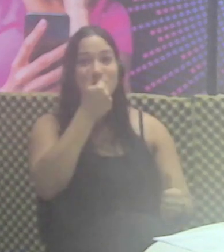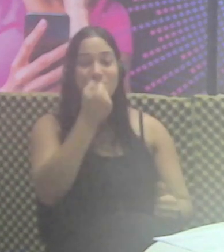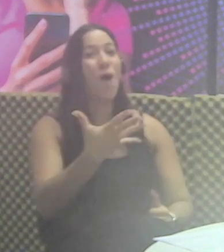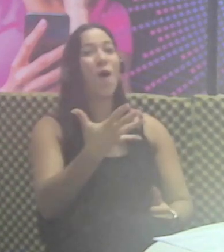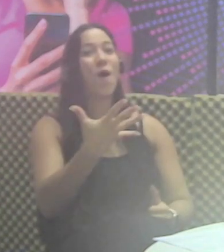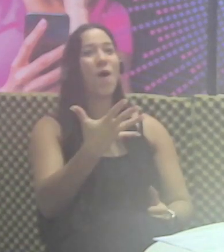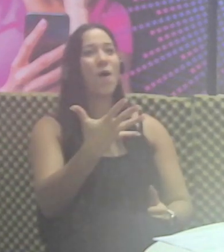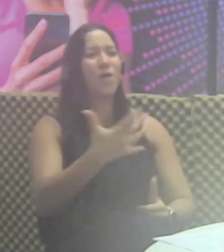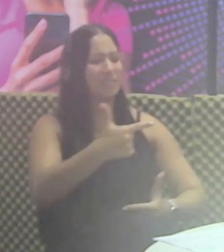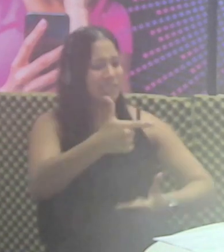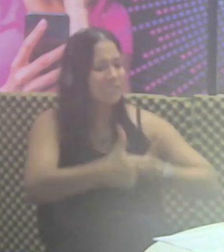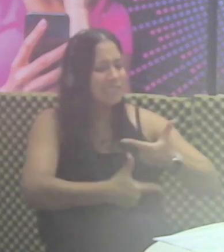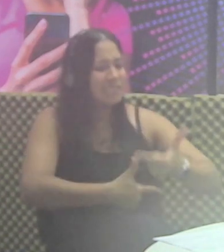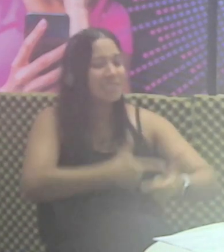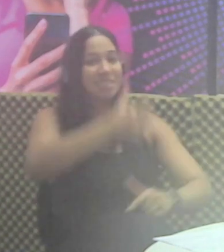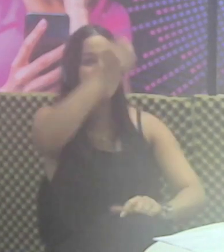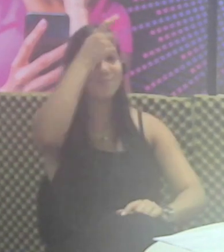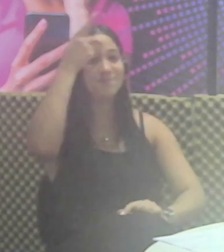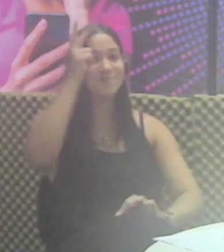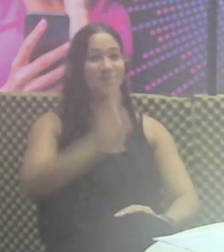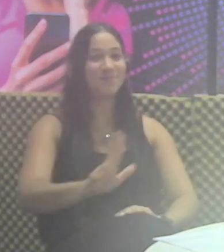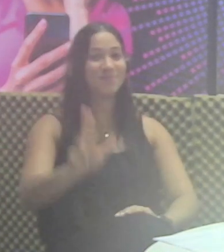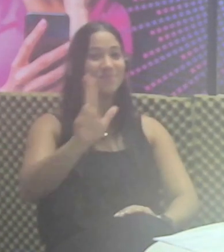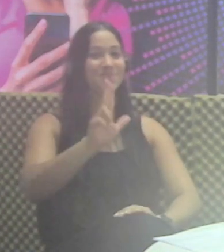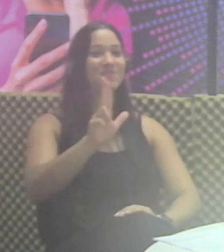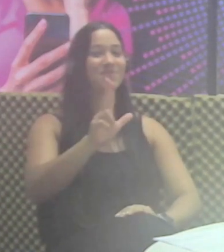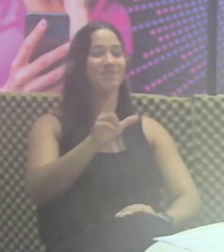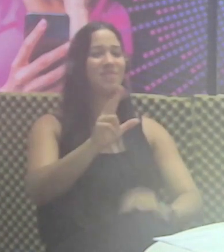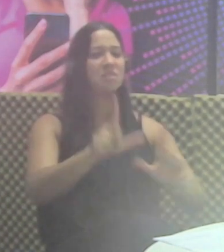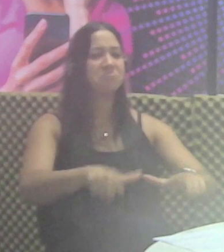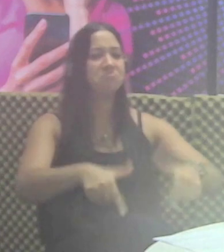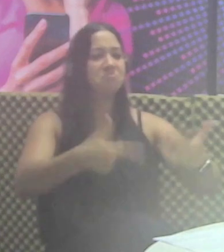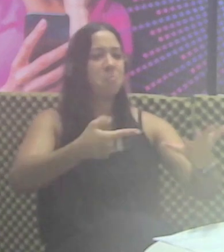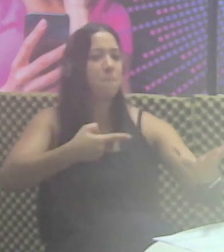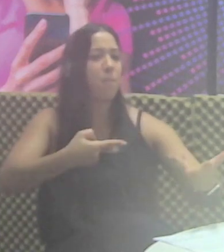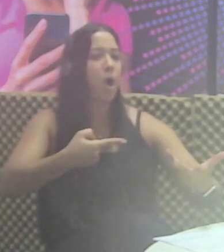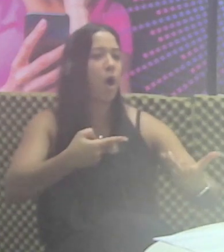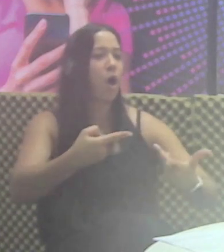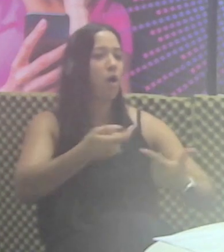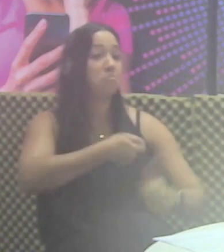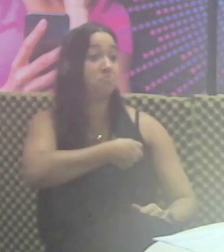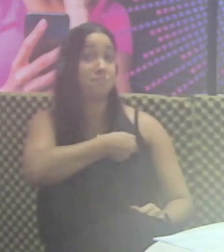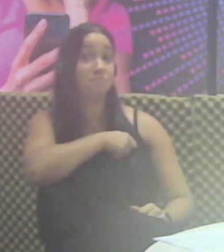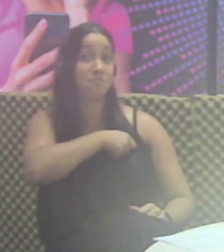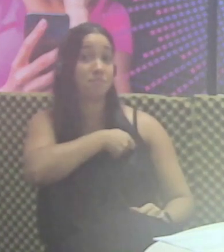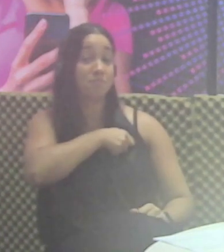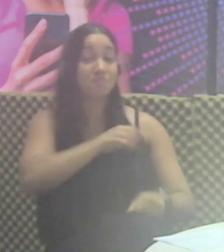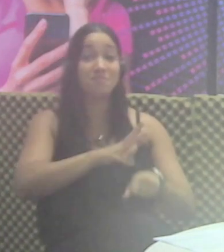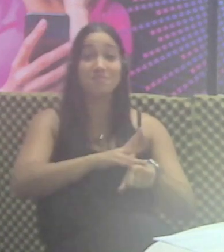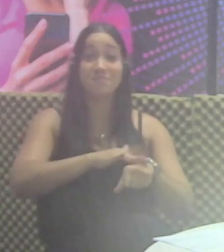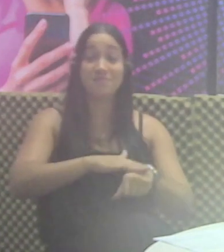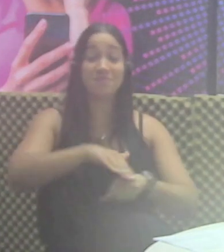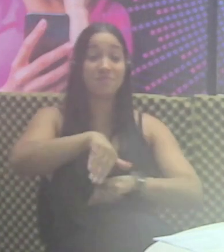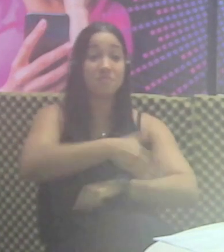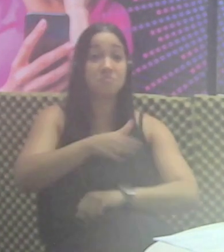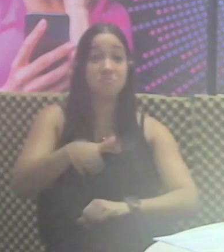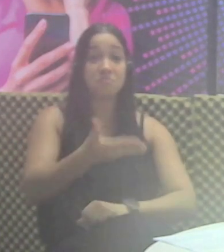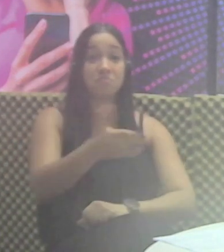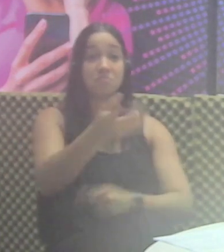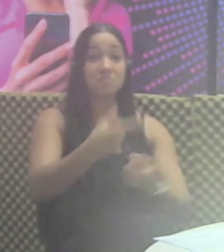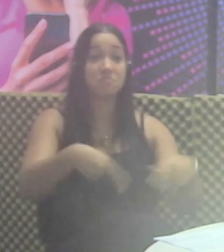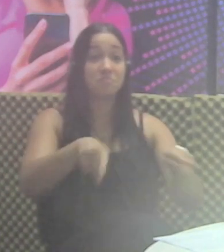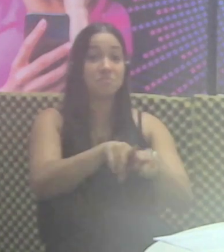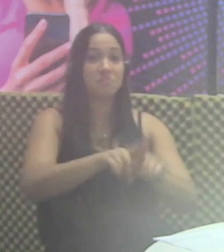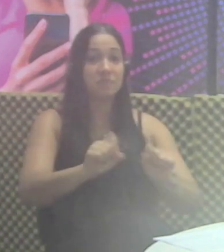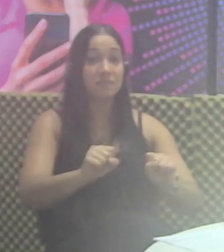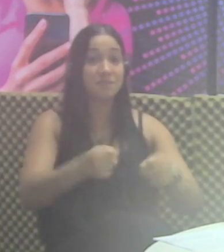fruto de muito trabalho da Prefeitura de Uberlândia, que tem realizado diversas ações com os agentes de endemias nas ruas, parcerias e também